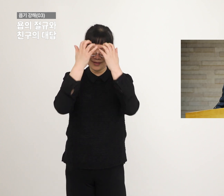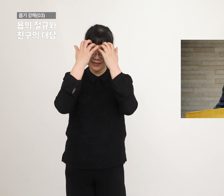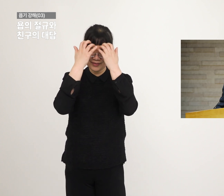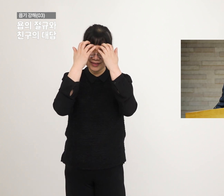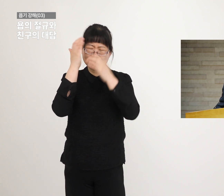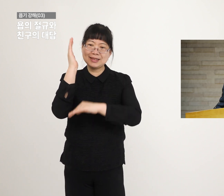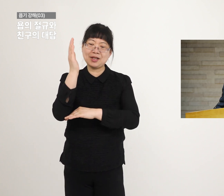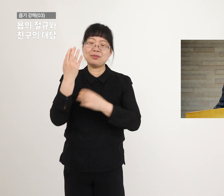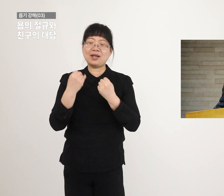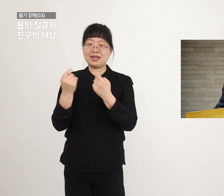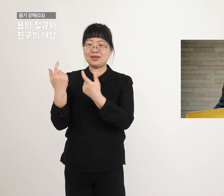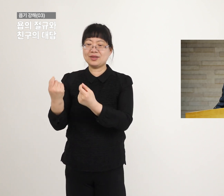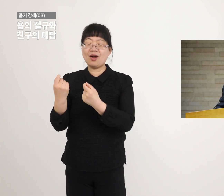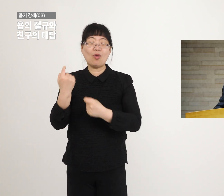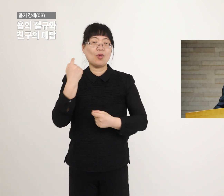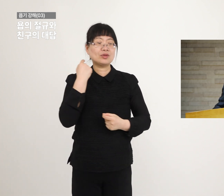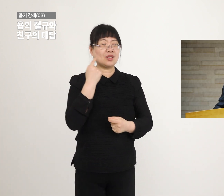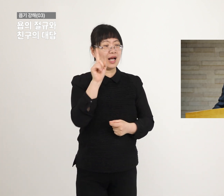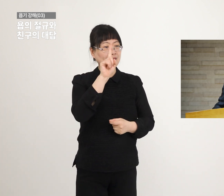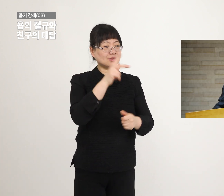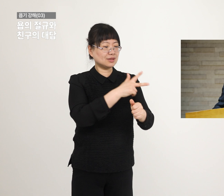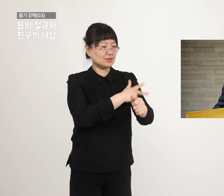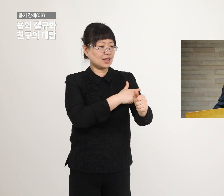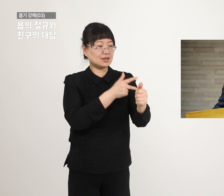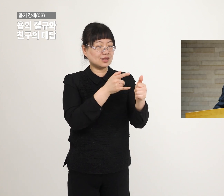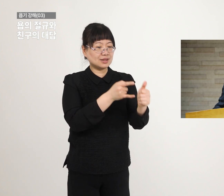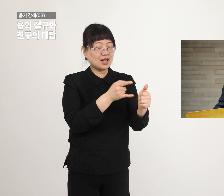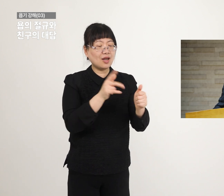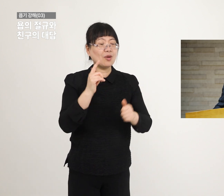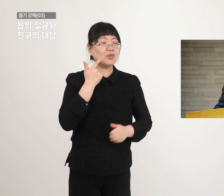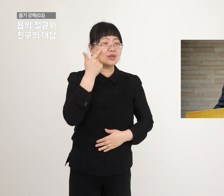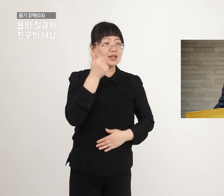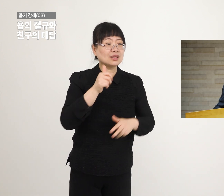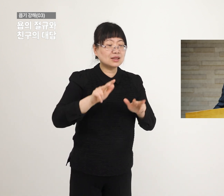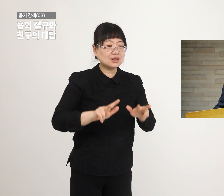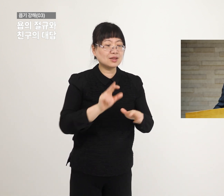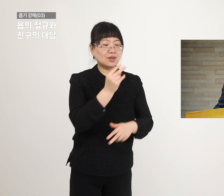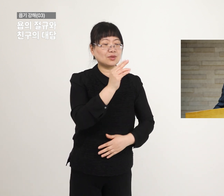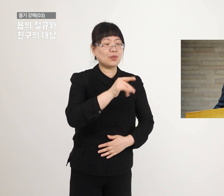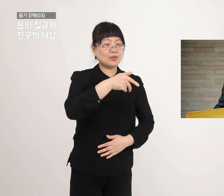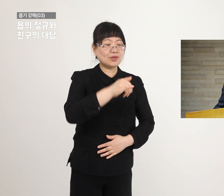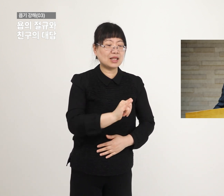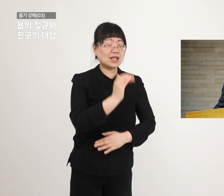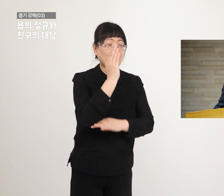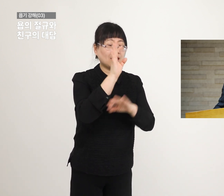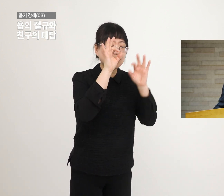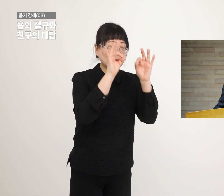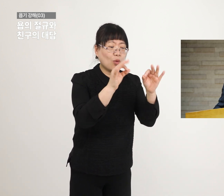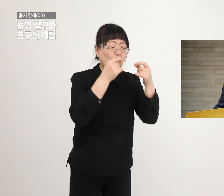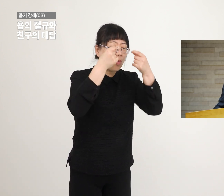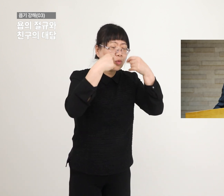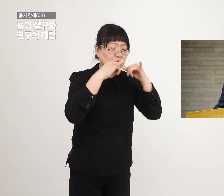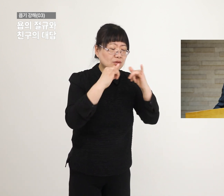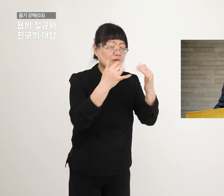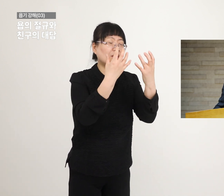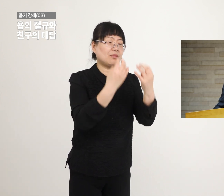어느 집사님한테 목사님 요즘 욕기 강의 들으면서 우는 사람 많아요.